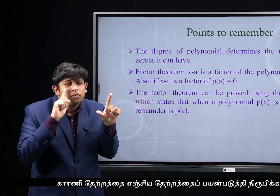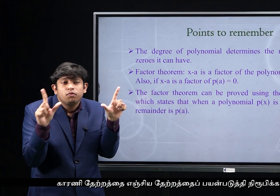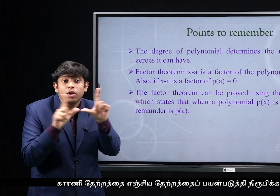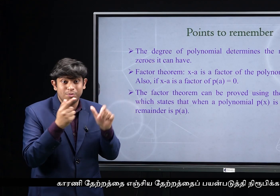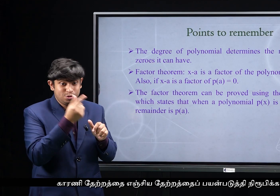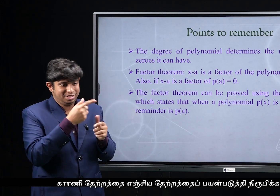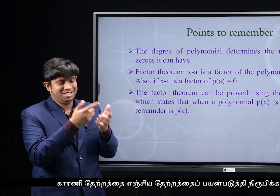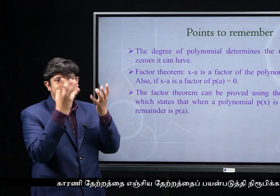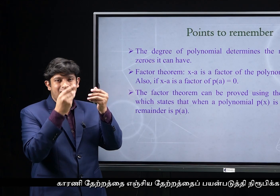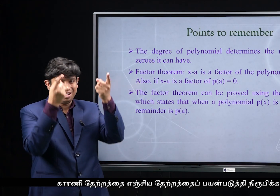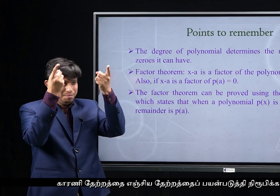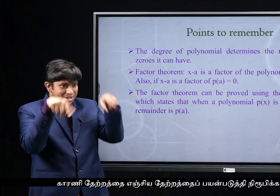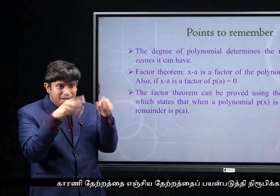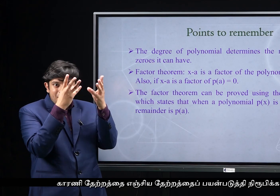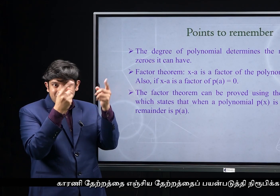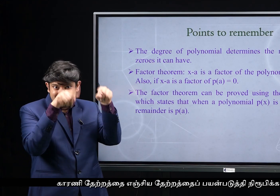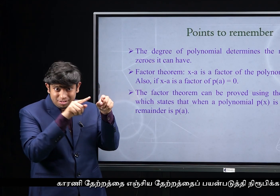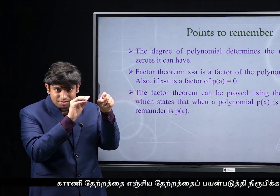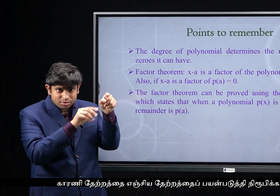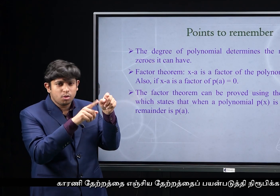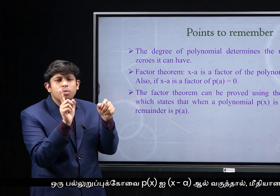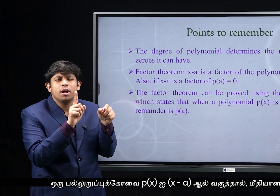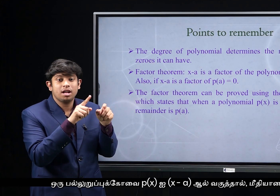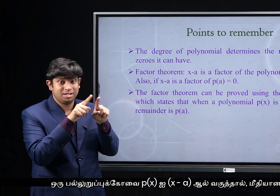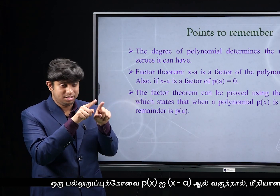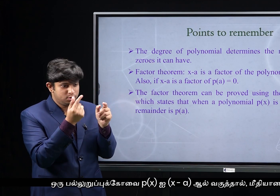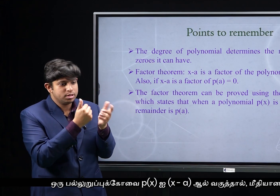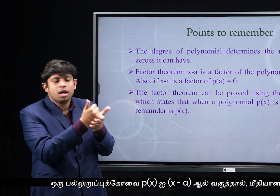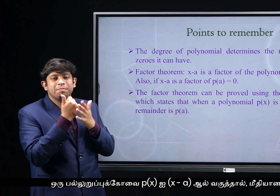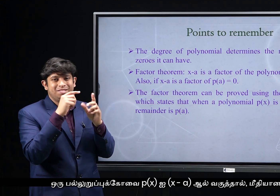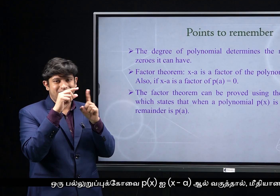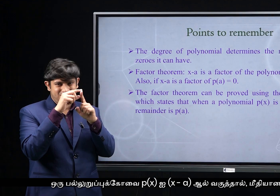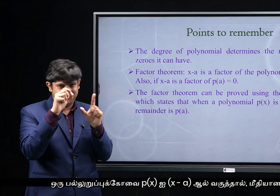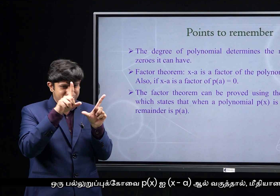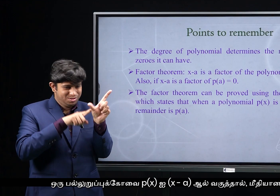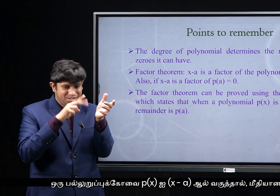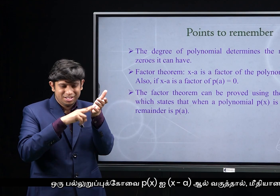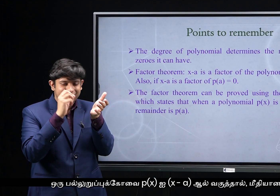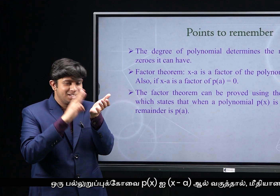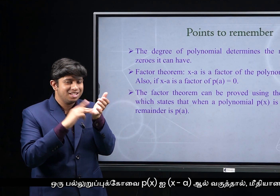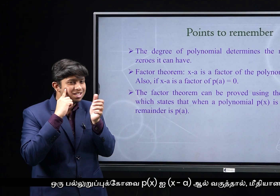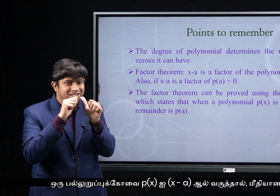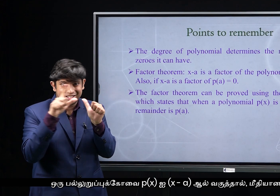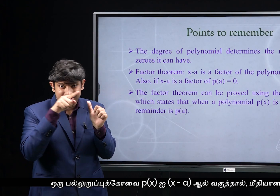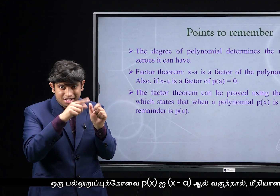எஞ்சிய தேற்றத்தை பயன்படுத்தி நிரூபிக்க முடியும். இது ஒரு பல்லுறுப்புக்கோவை. P வட்ட அடைப்புக்குறிக்குள் x ஐ